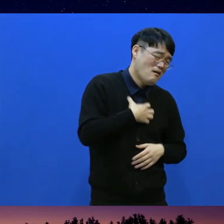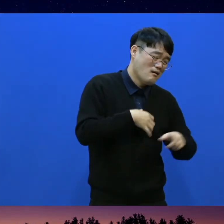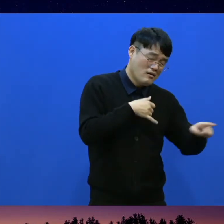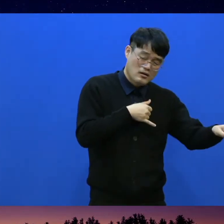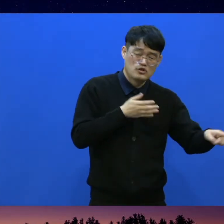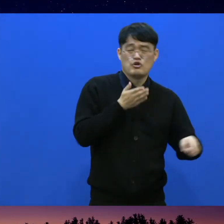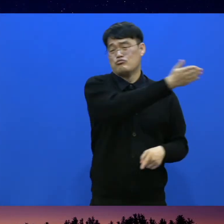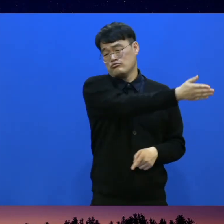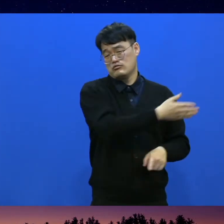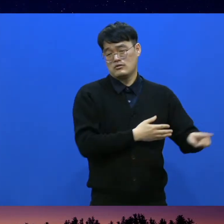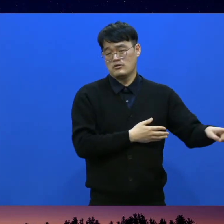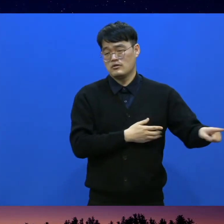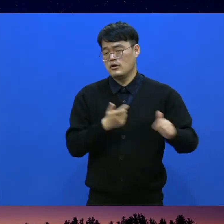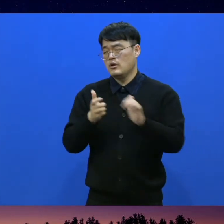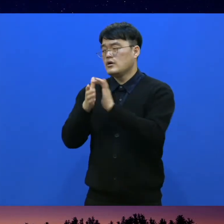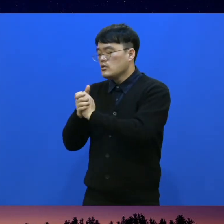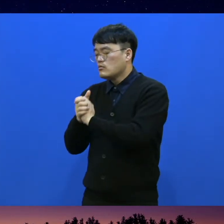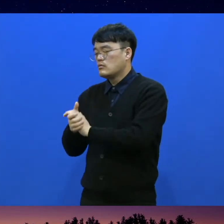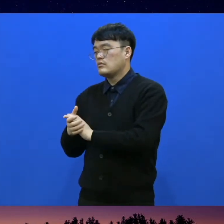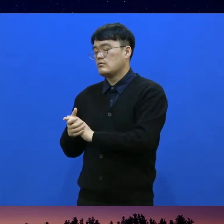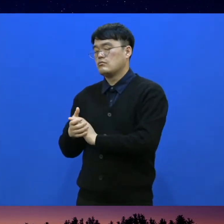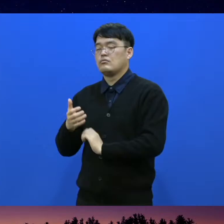하는데